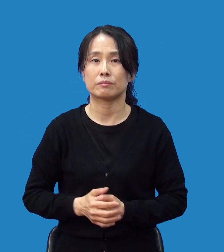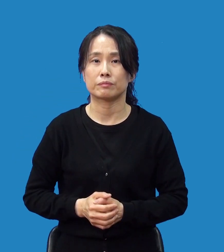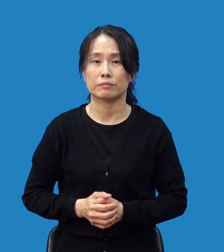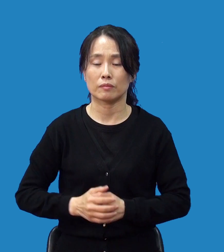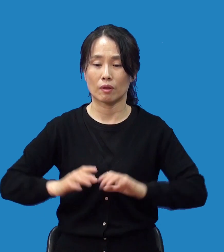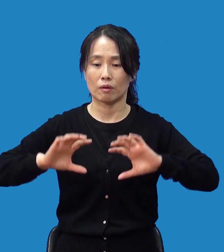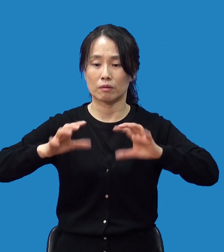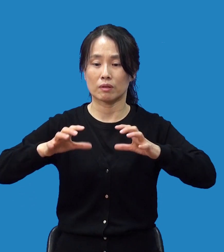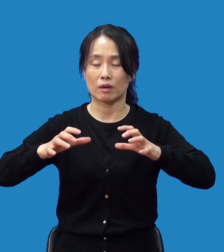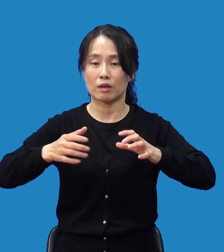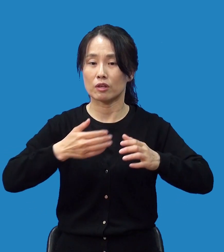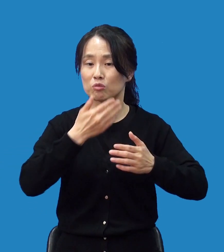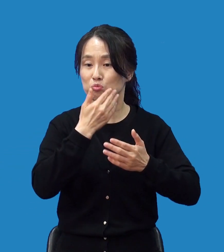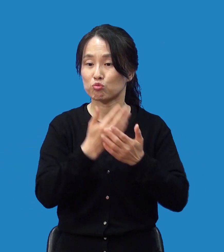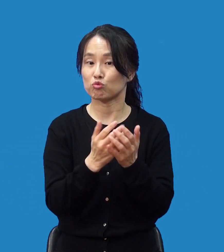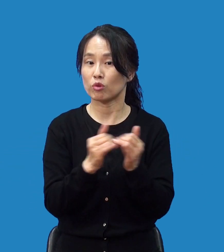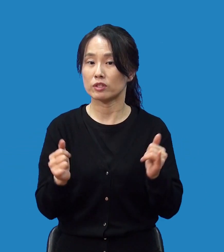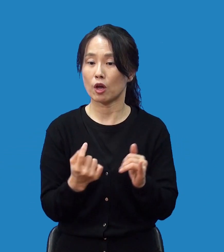나라의 귀인들,